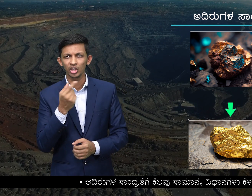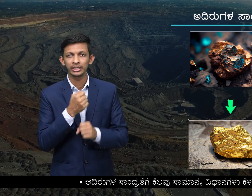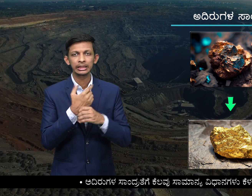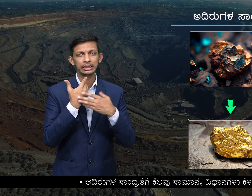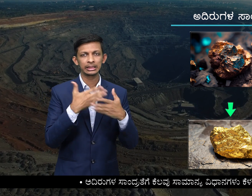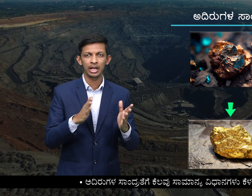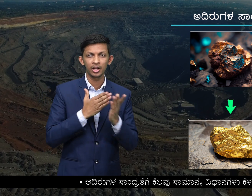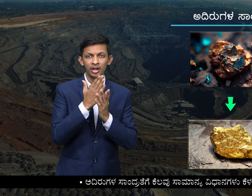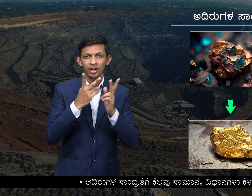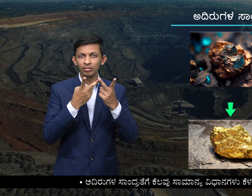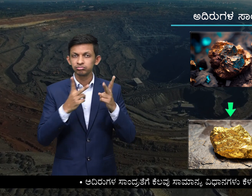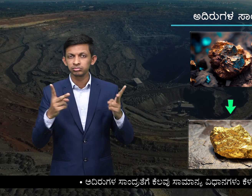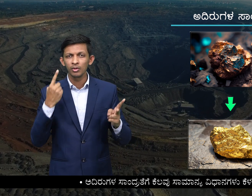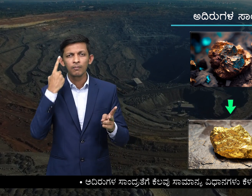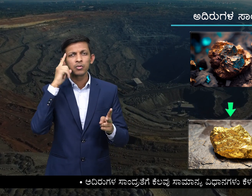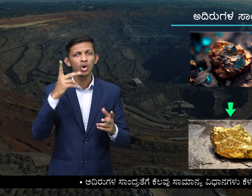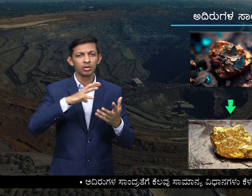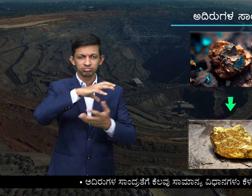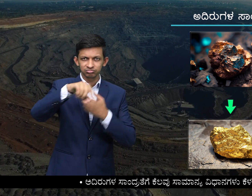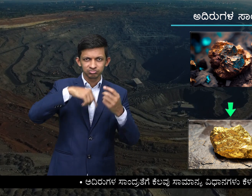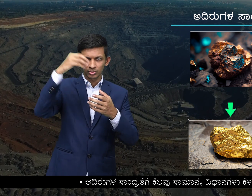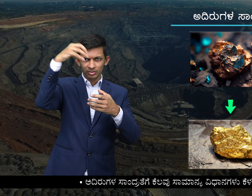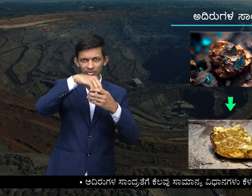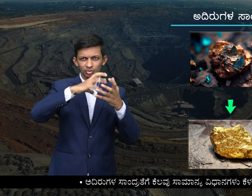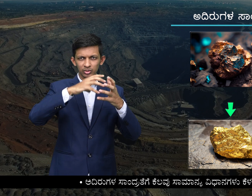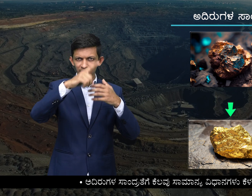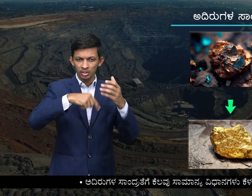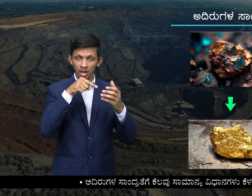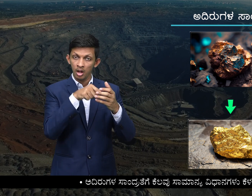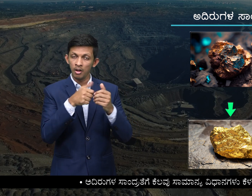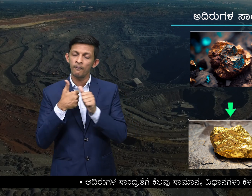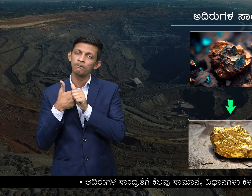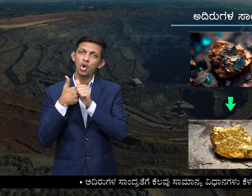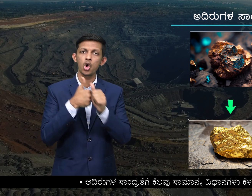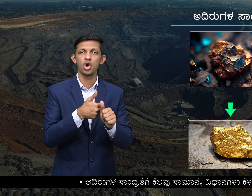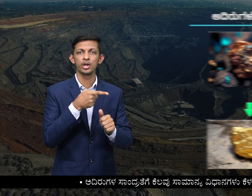ಅದಿರುಗಳ ಸಾಂದ್ರತೆಗೆ ಕೆಲವು ಸಾಮಾನ್ಯ ವಿಧಾನಗಳು ಕೆಳಗಿನಂತಿವೆ.